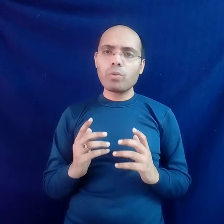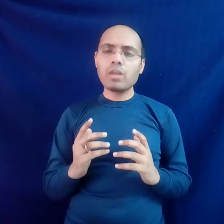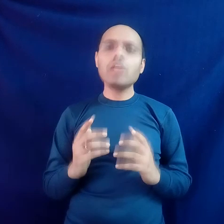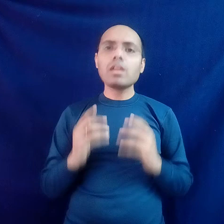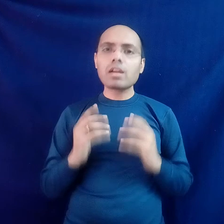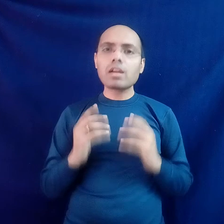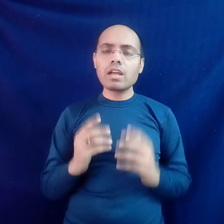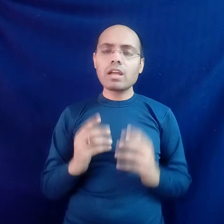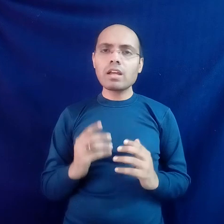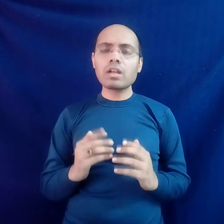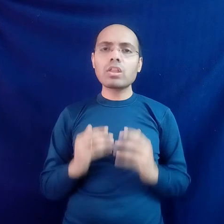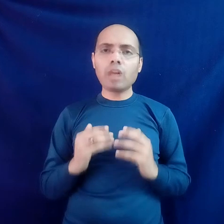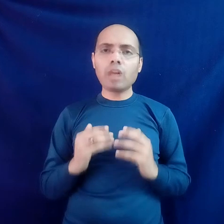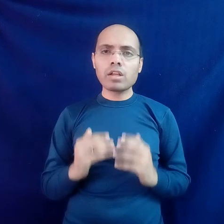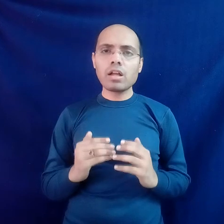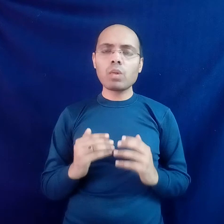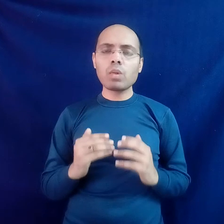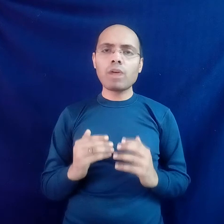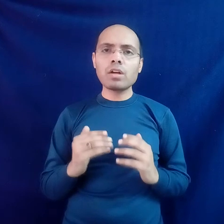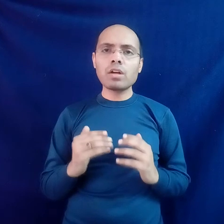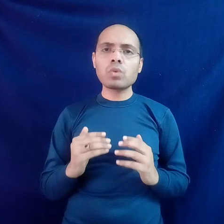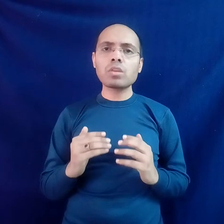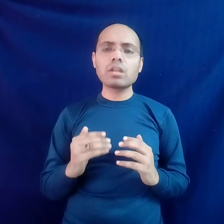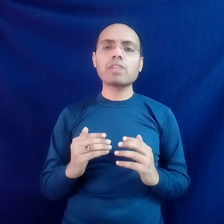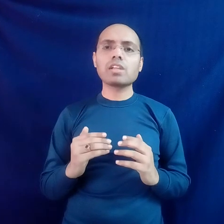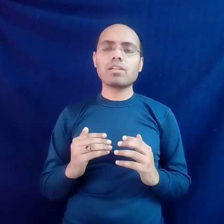वो भी कहीं ना कहीं साधना द्वारा इनको सिद्ध करते हैं,